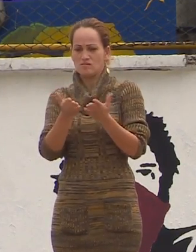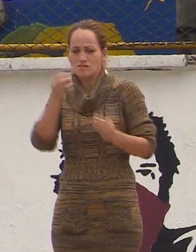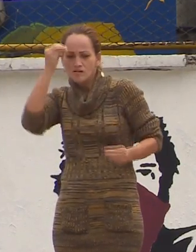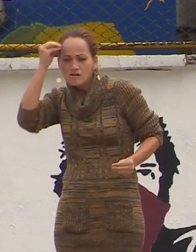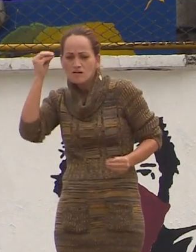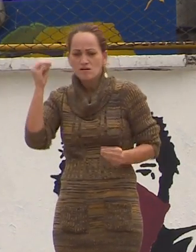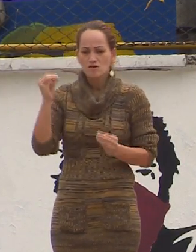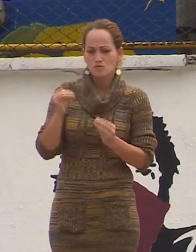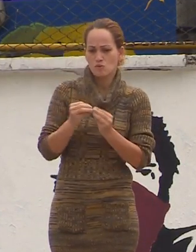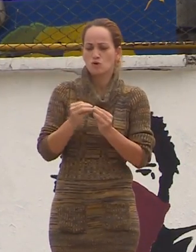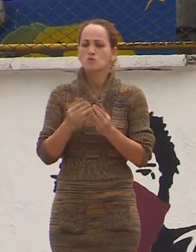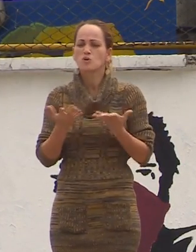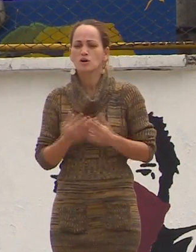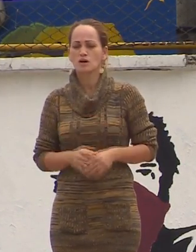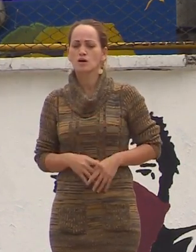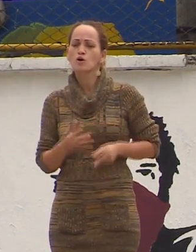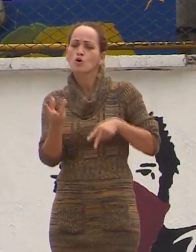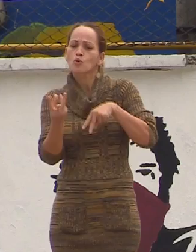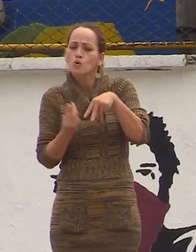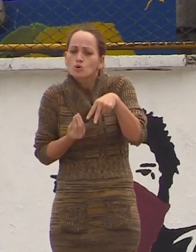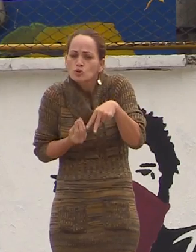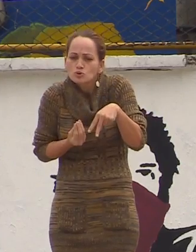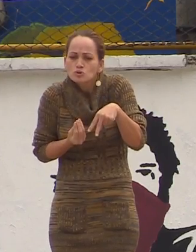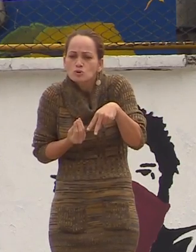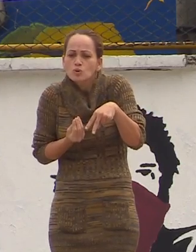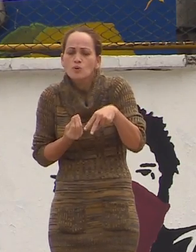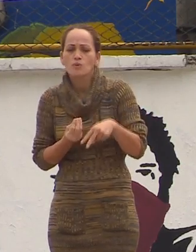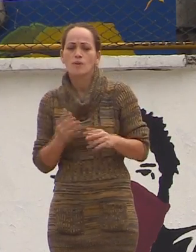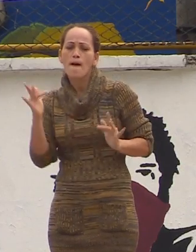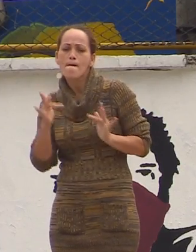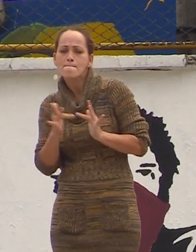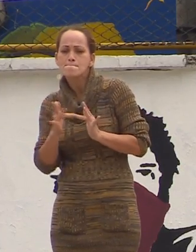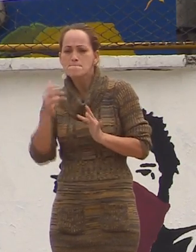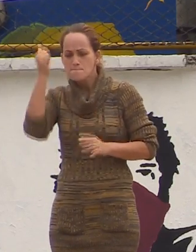con nuestra condición de maestros en formación.